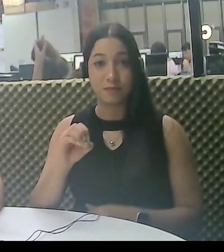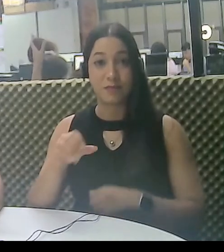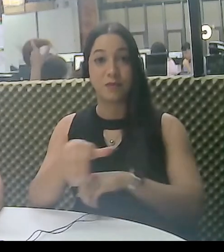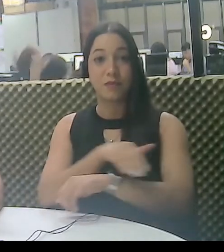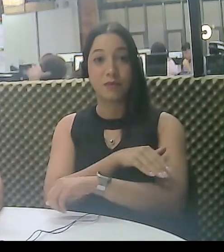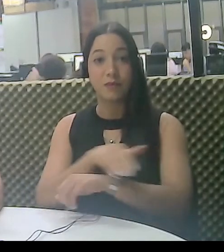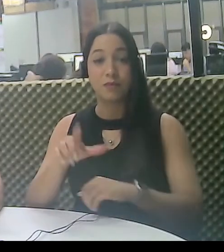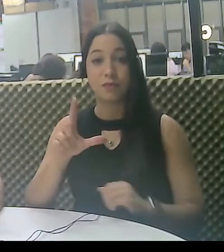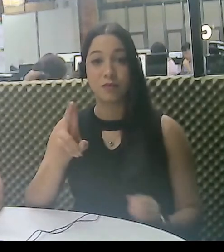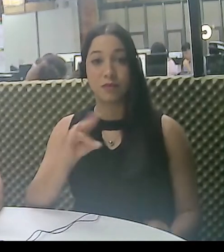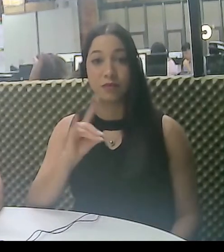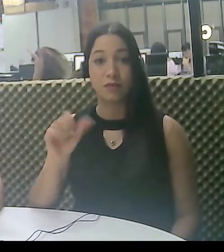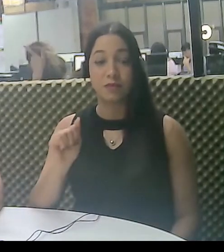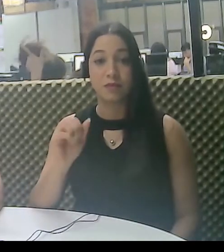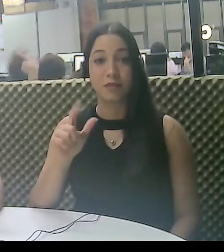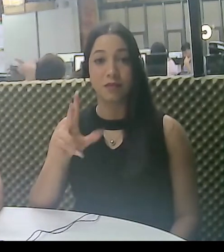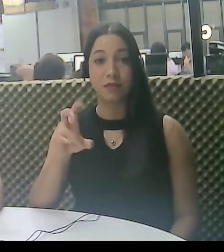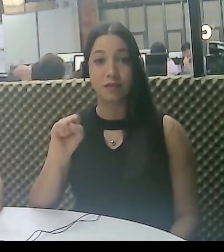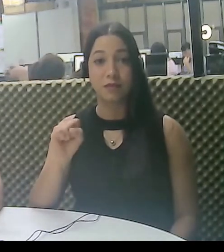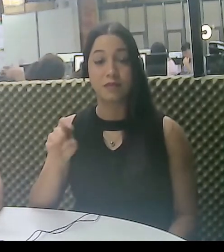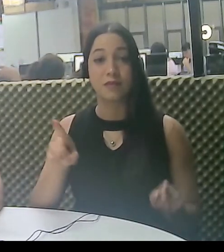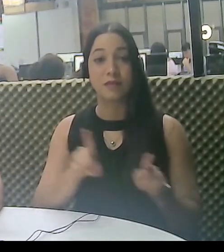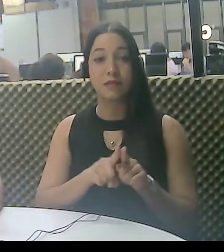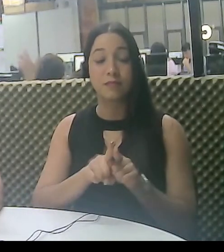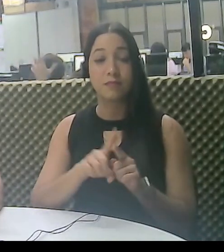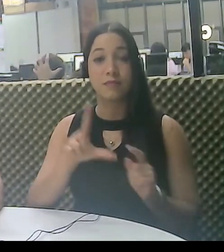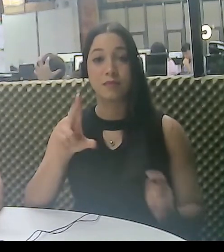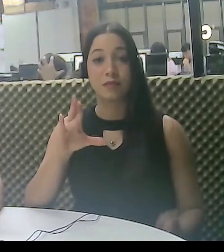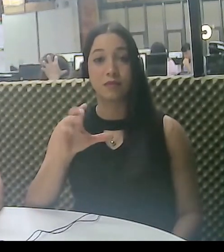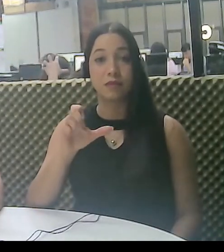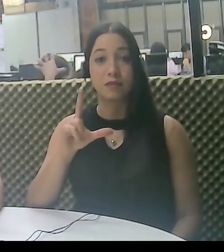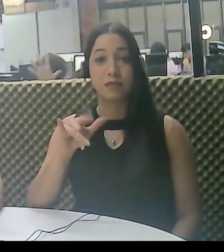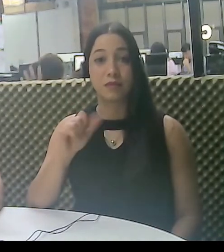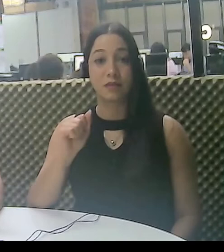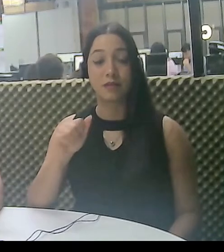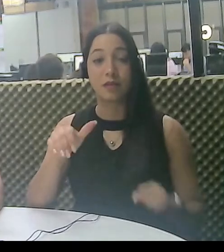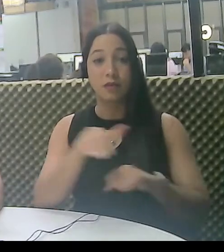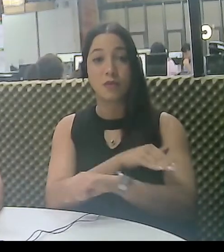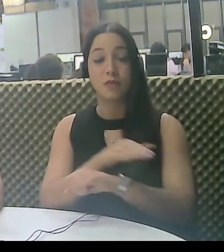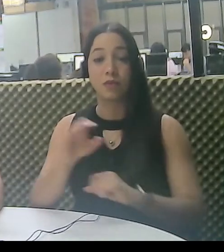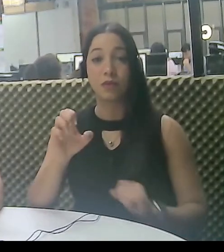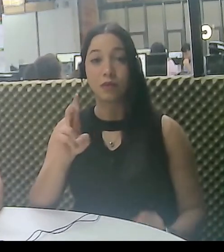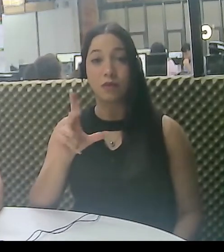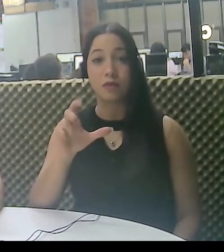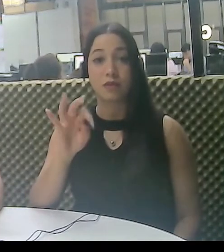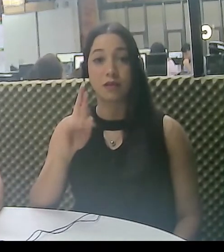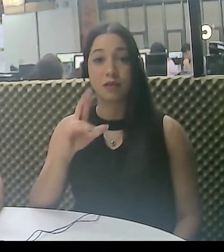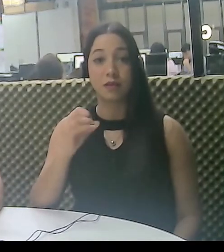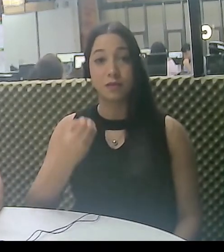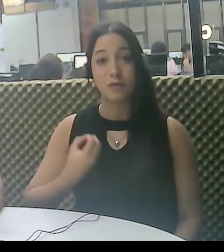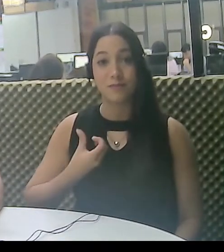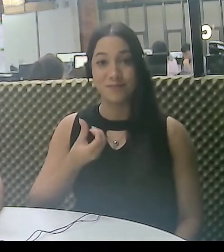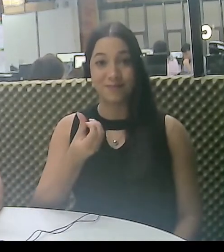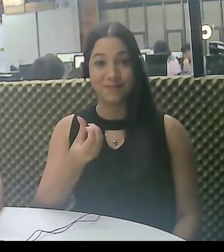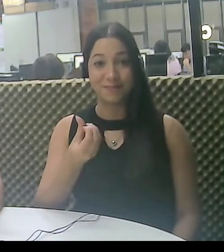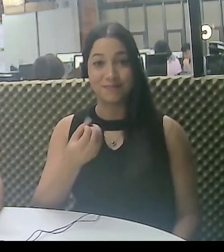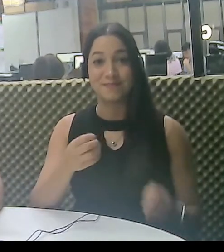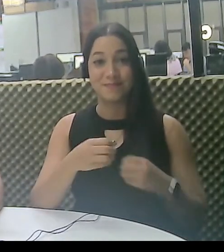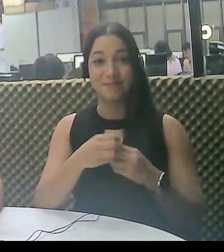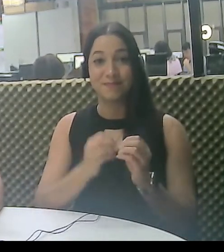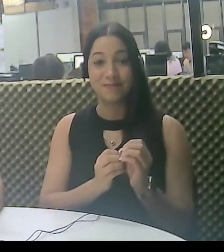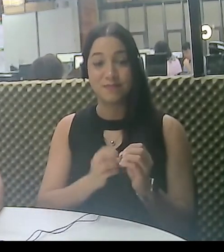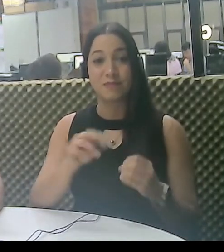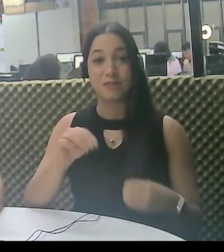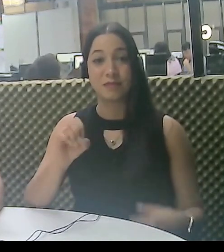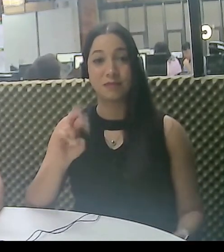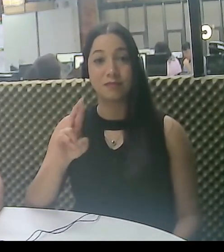Avenida Luzia Alves Borges e com a Lucélia, na Rua Eletério Batista, número 6. Já no distrito de